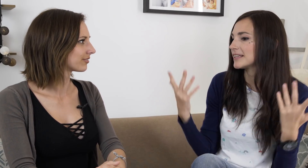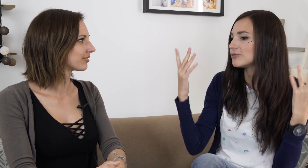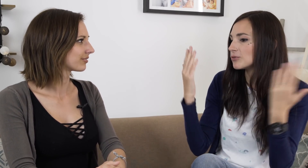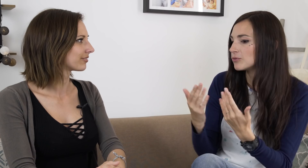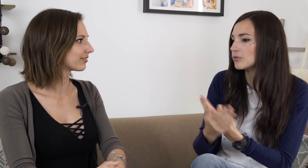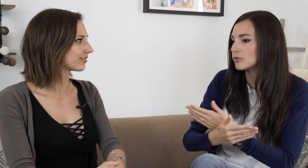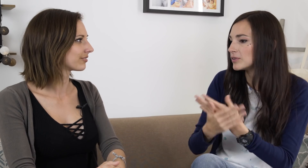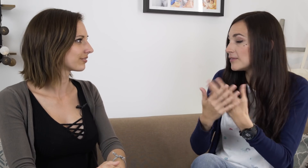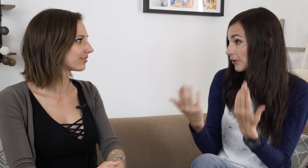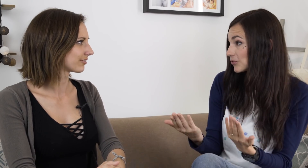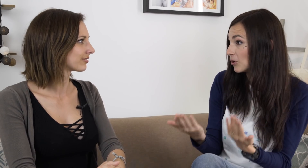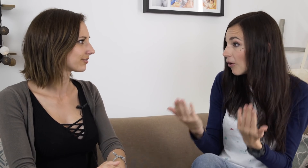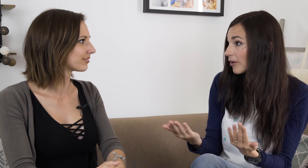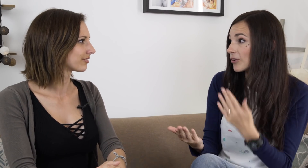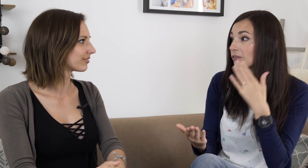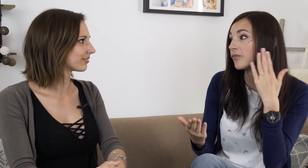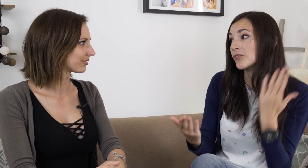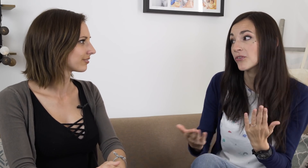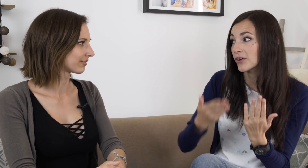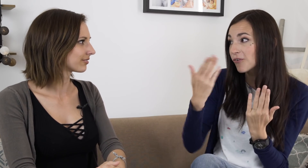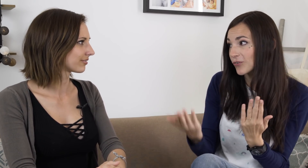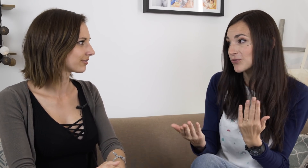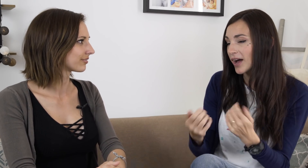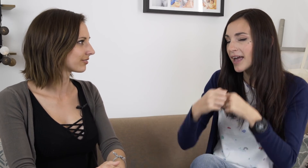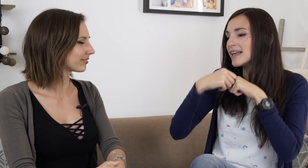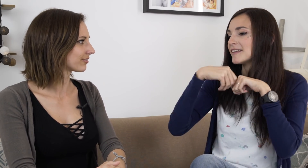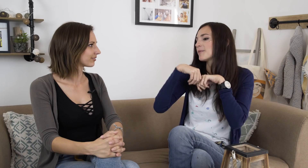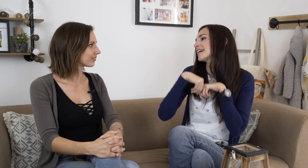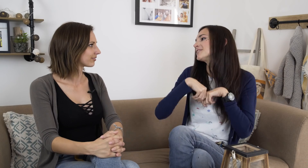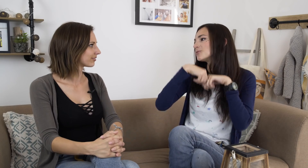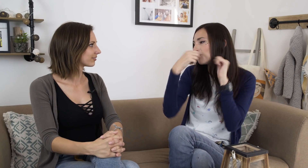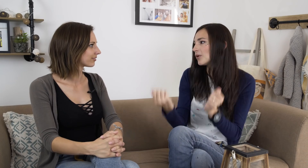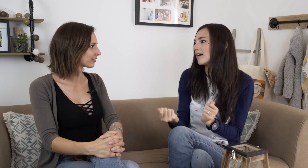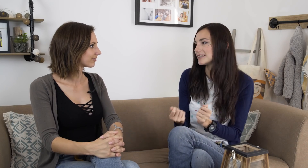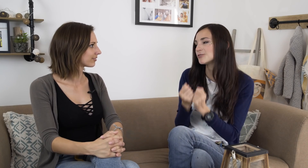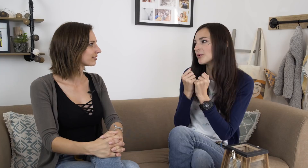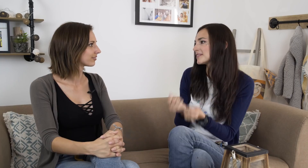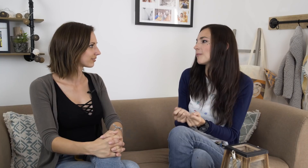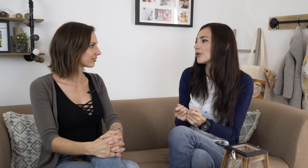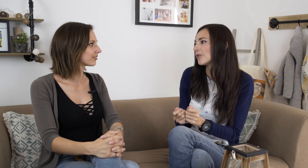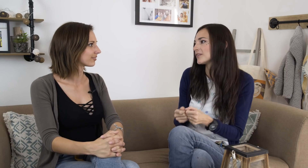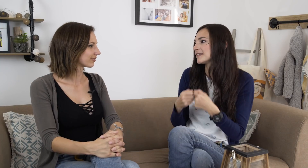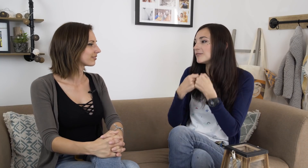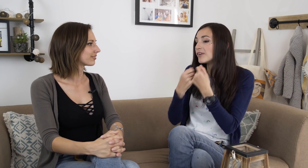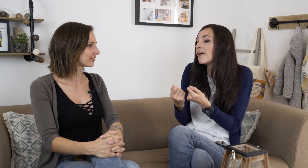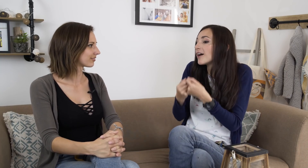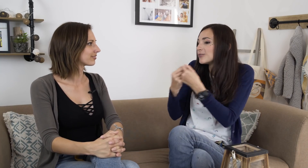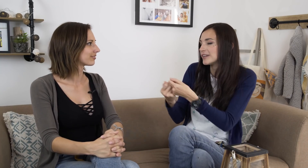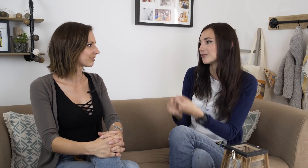y a une différence de langue entre un enfant entendant et un enfant sourd. Ça crée ce pont-là, qui je pense est important et c'est une valeur à donner à nos